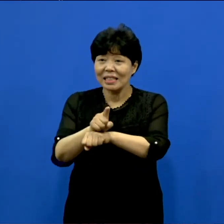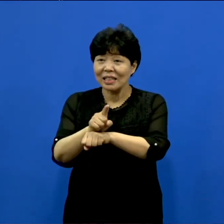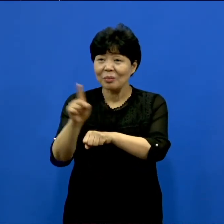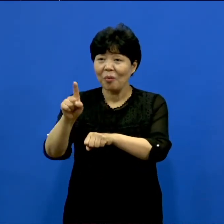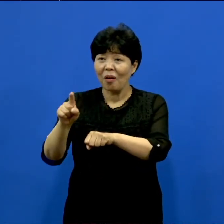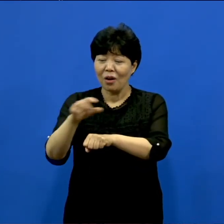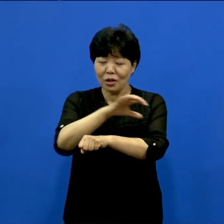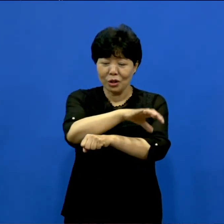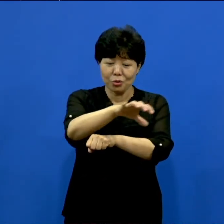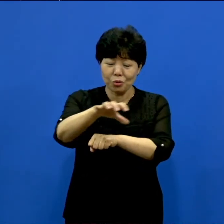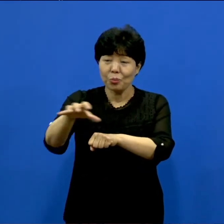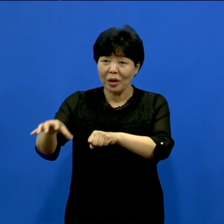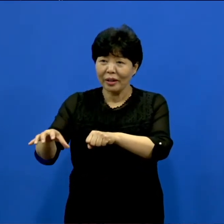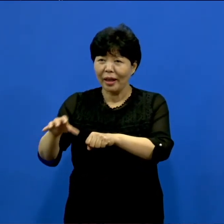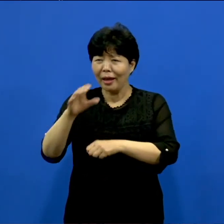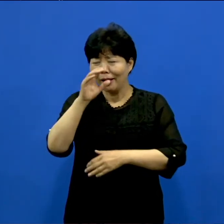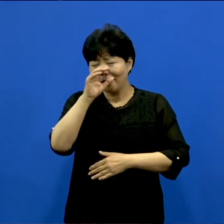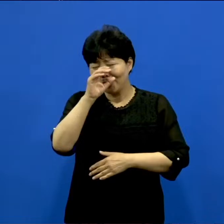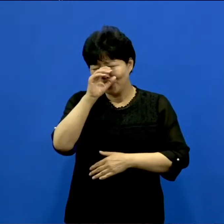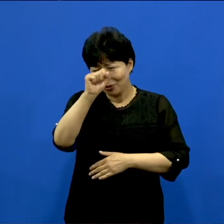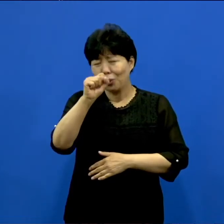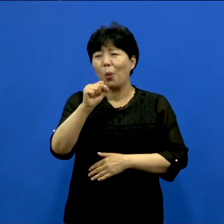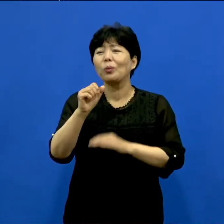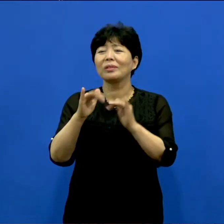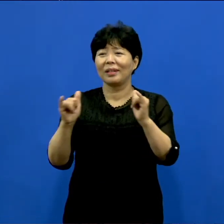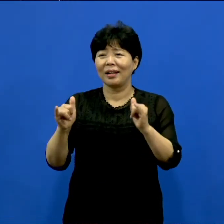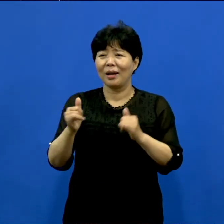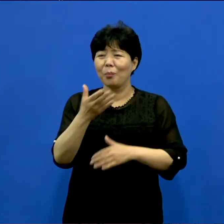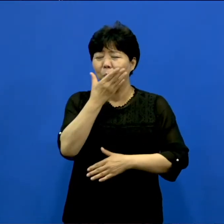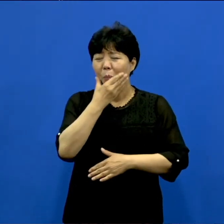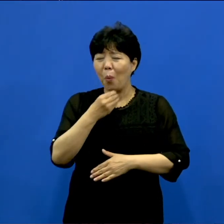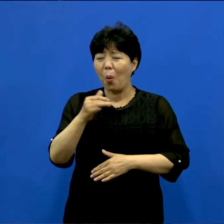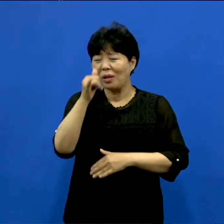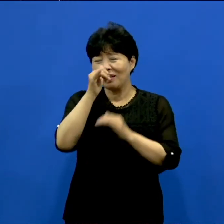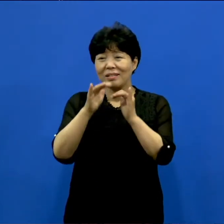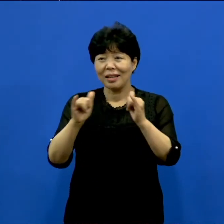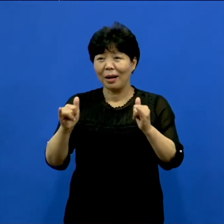그 주변에 복된 믿음 생활을 하는 분이 있어요.